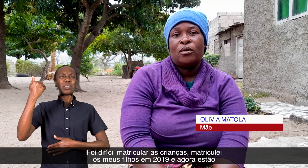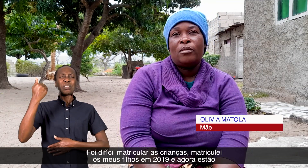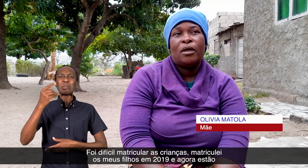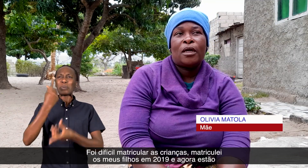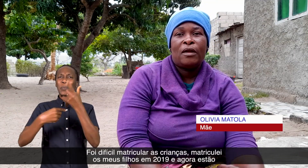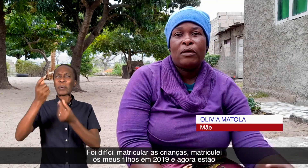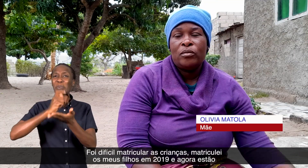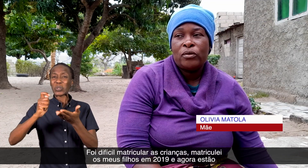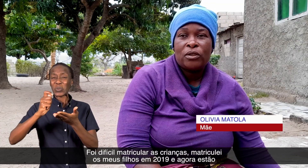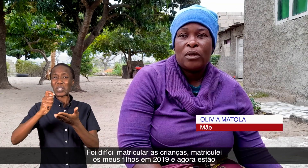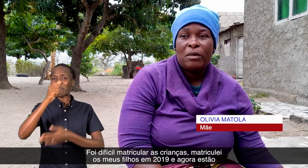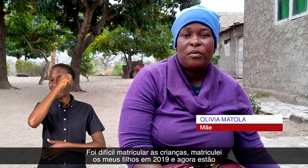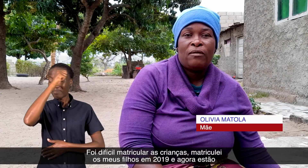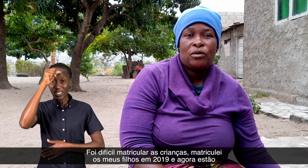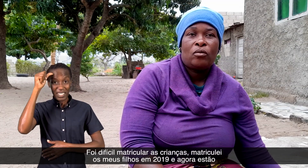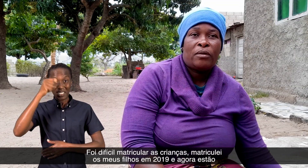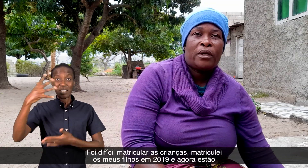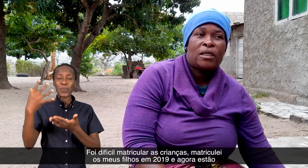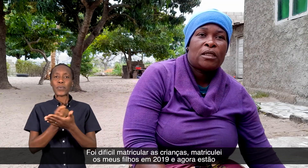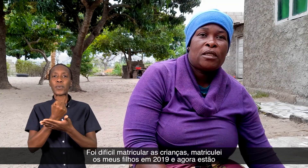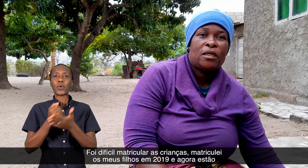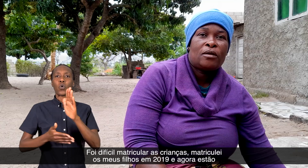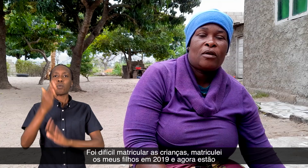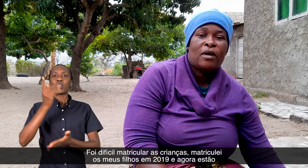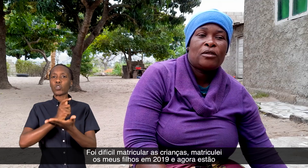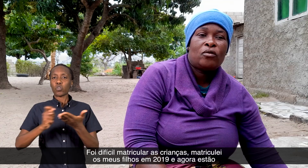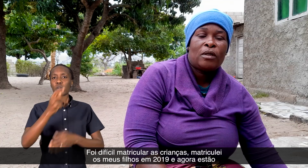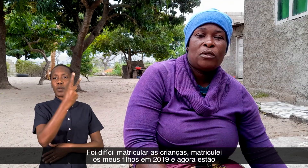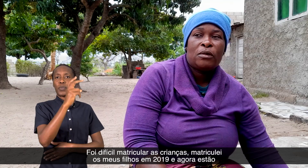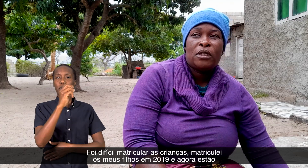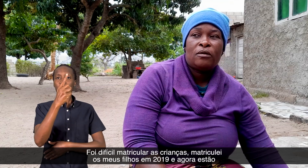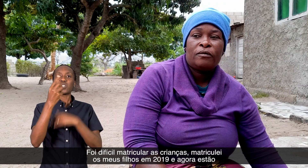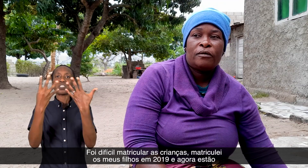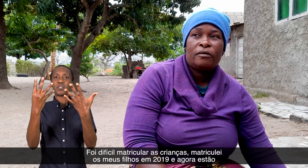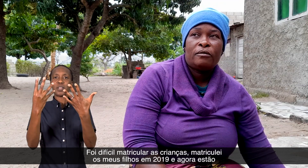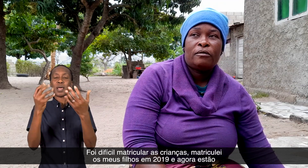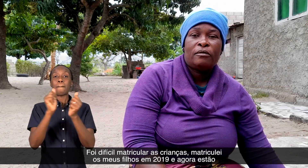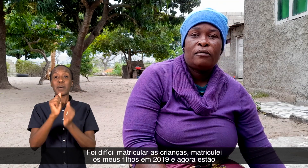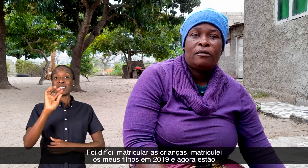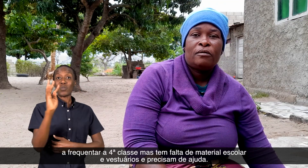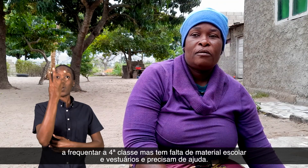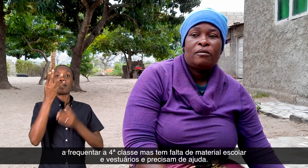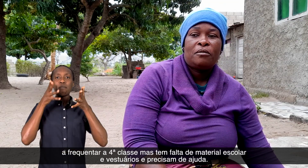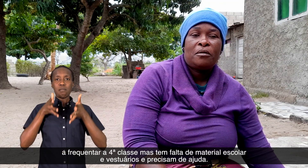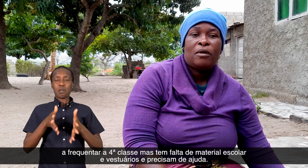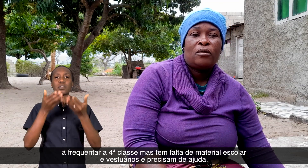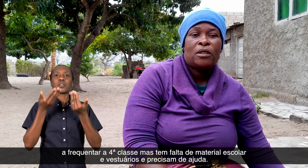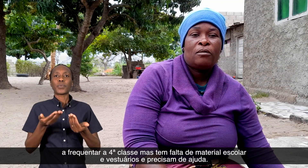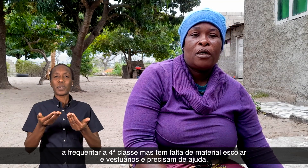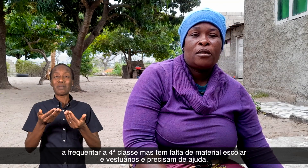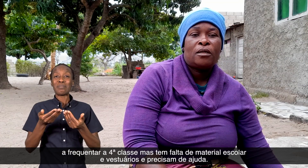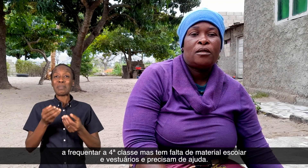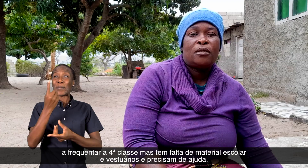Foi difícil matricular as crianças na escola. Matriculei os meus filhos em 2019 e agora estão a frequentar a